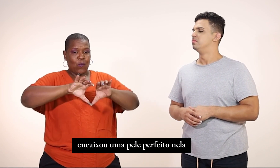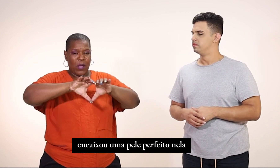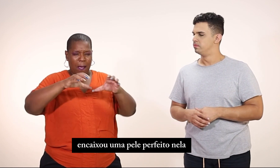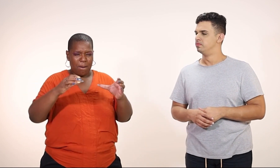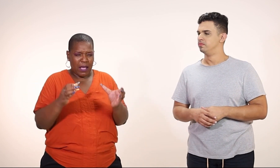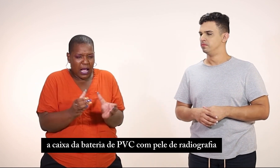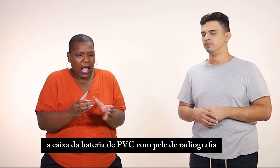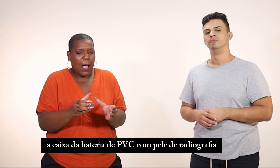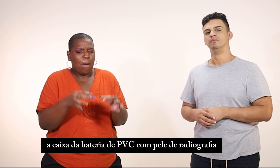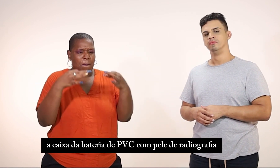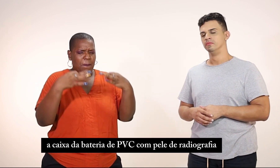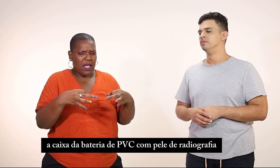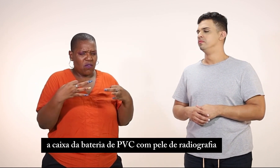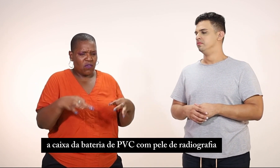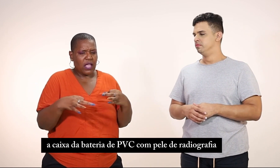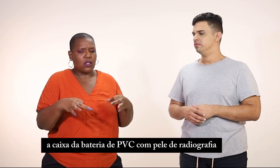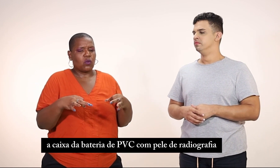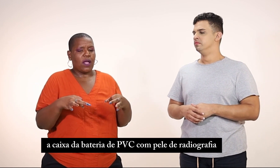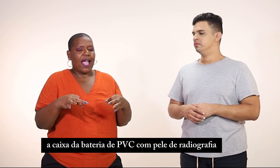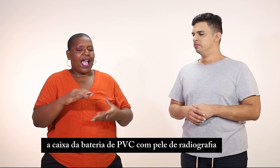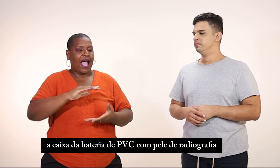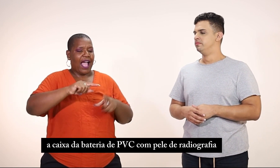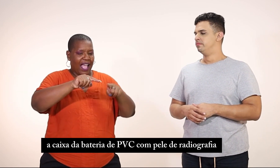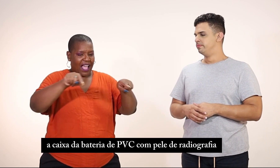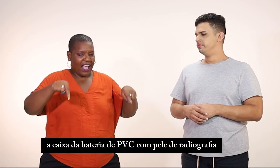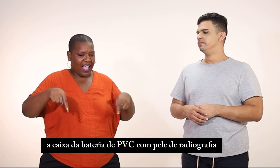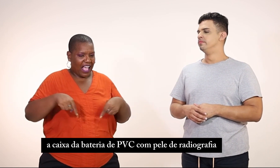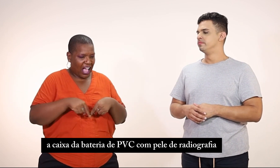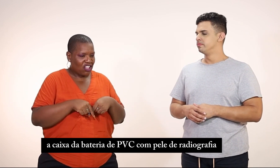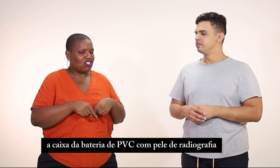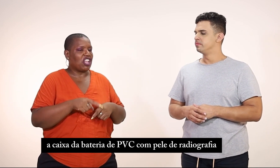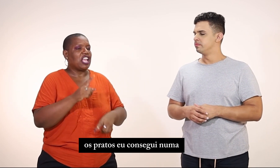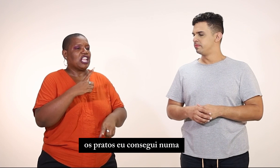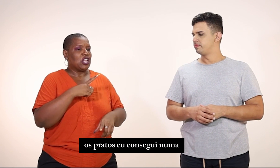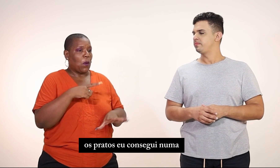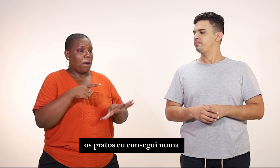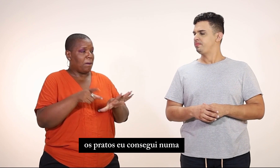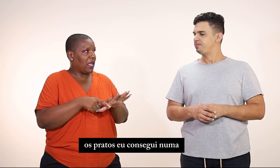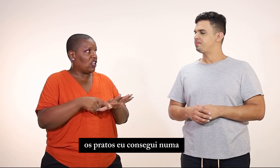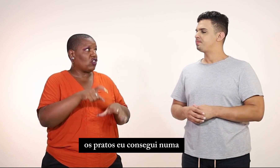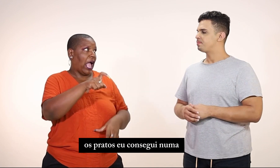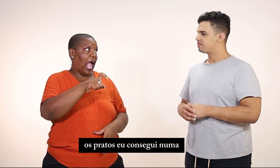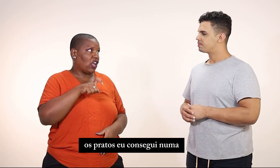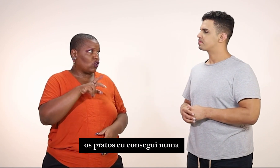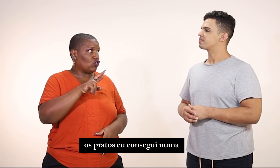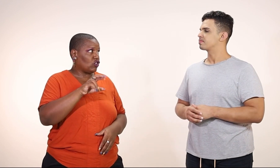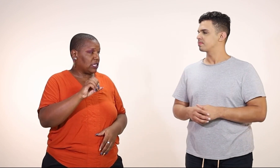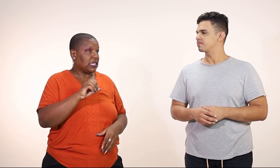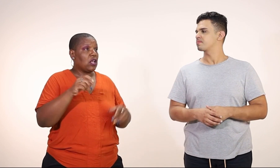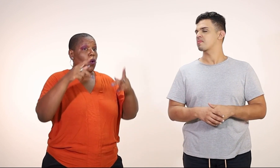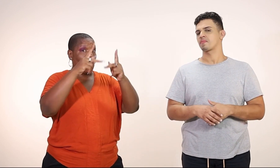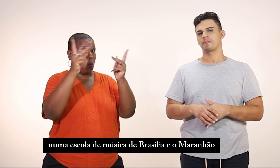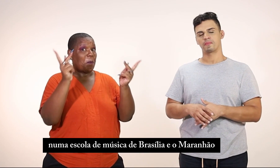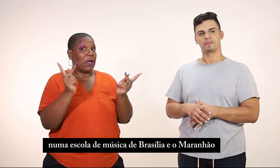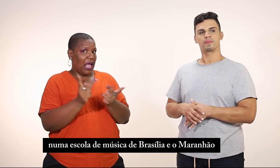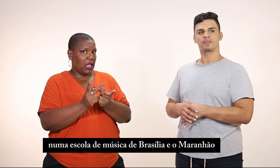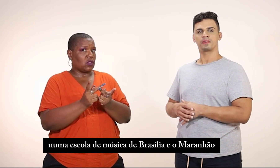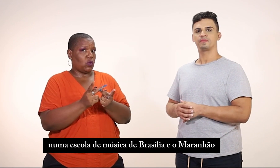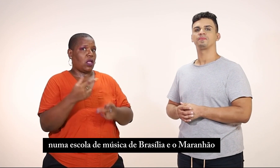nela. A caixa da bateria é de PVC com pele de radiografia. Os pratos eu consegui numa escola de música